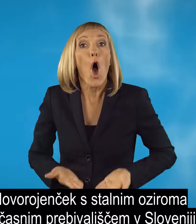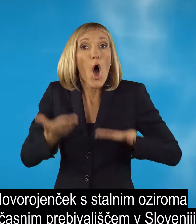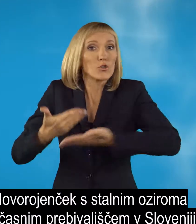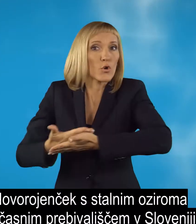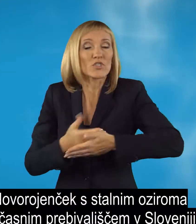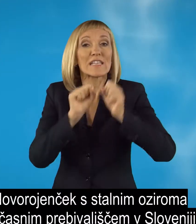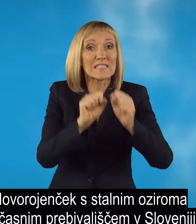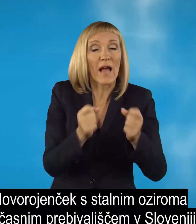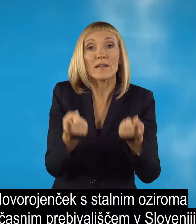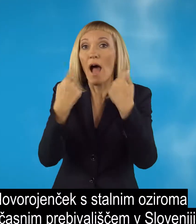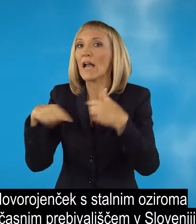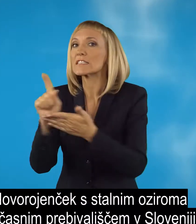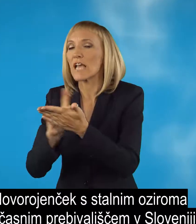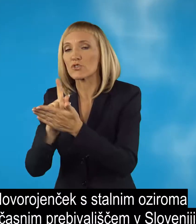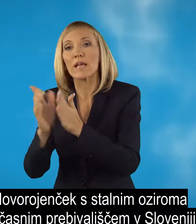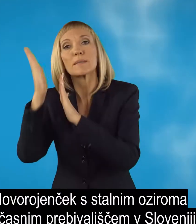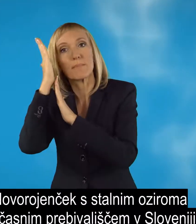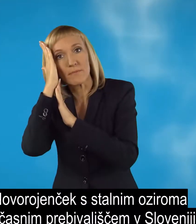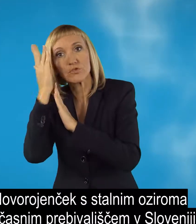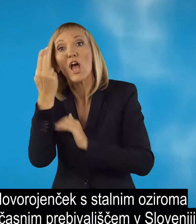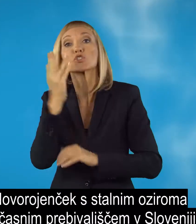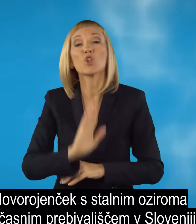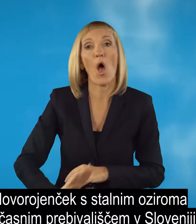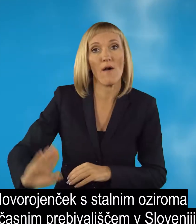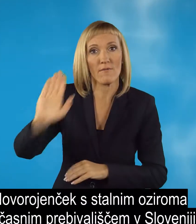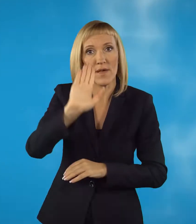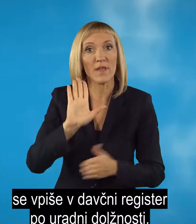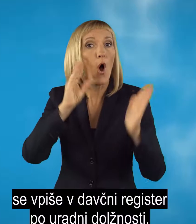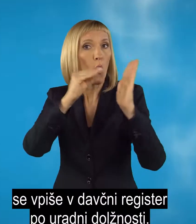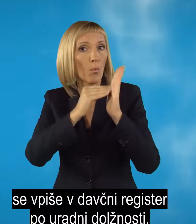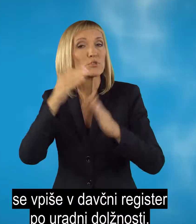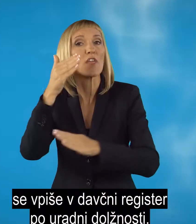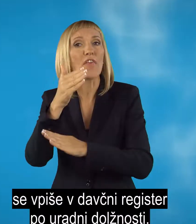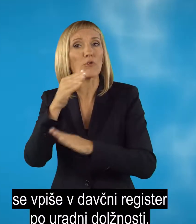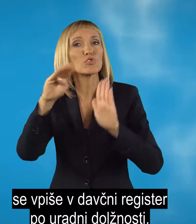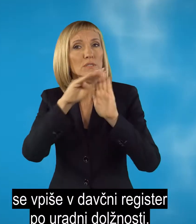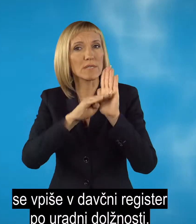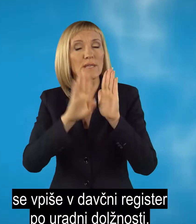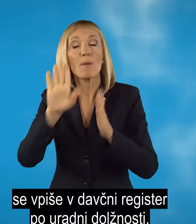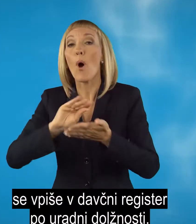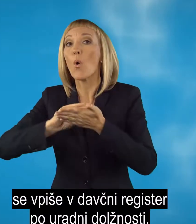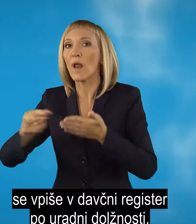Novorojenček s stalnim oziroma začasnim prebivališčem v Sloveniji se vpiše v davčni register po uradni